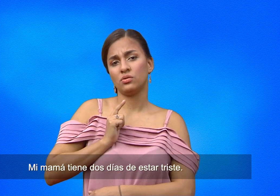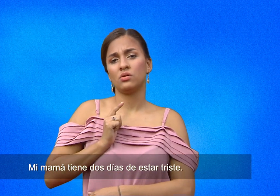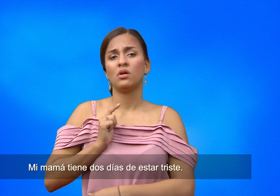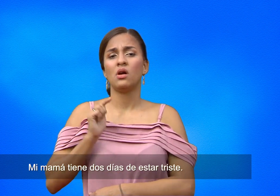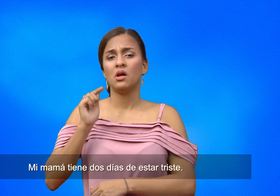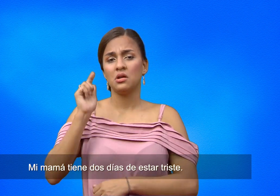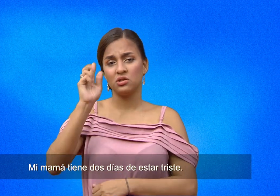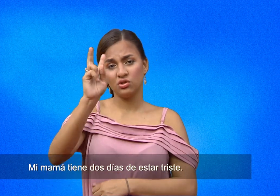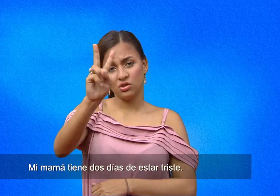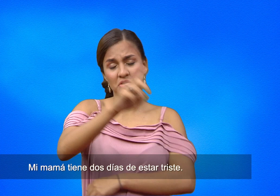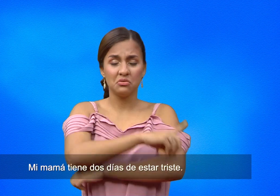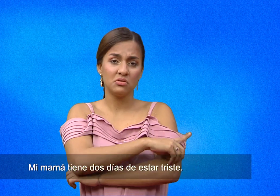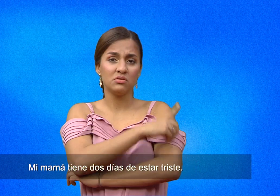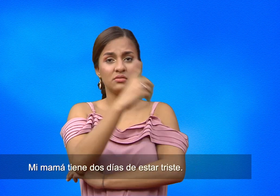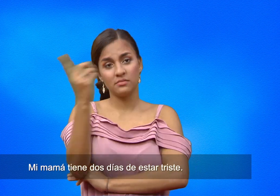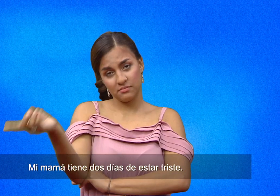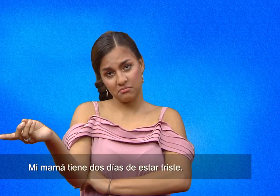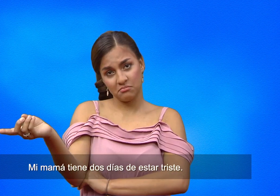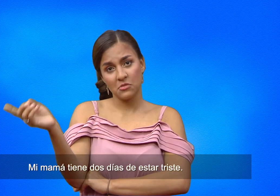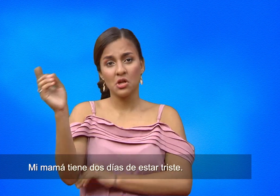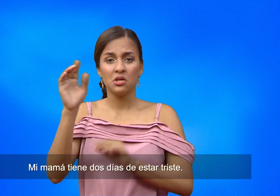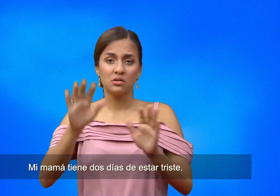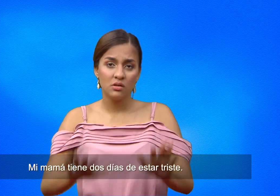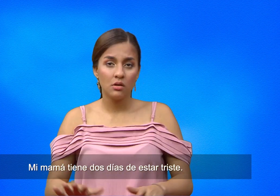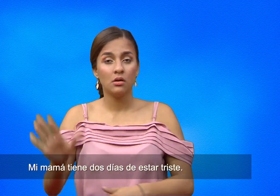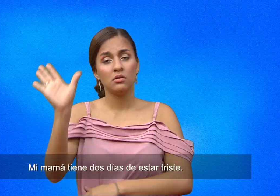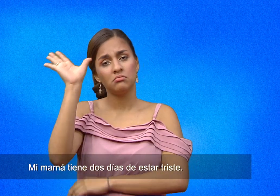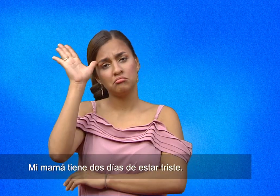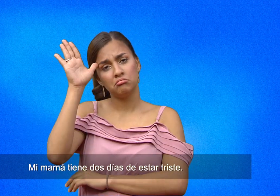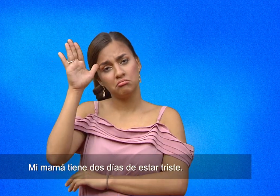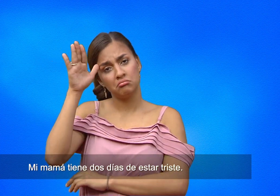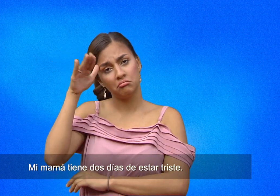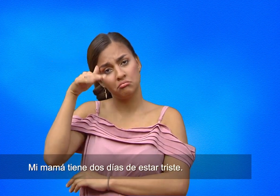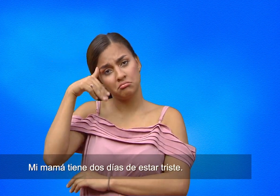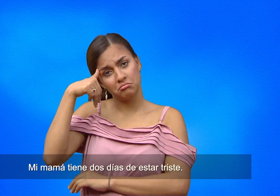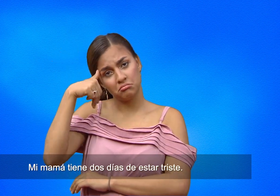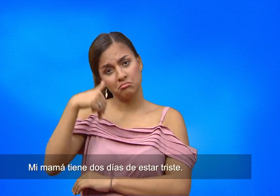tiene 2 días de estar triste